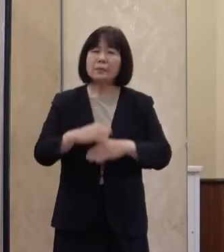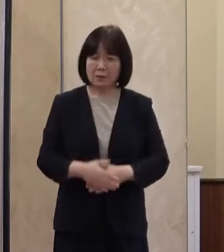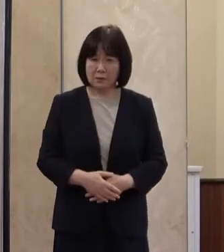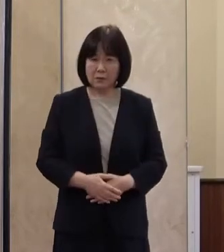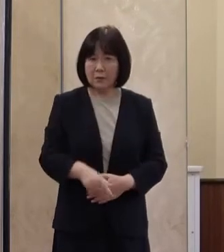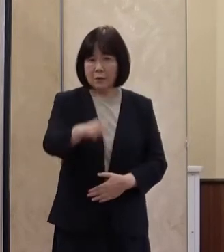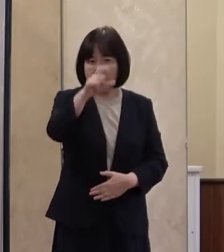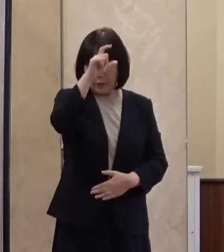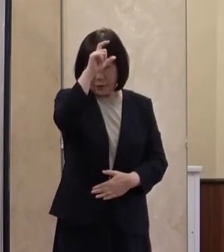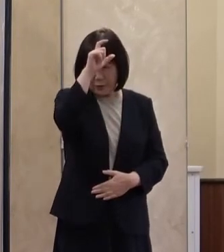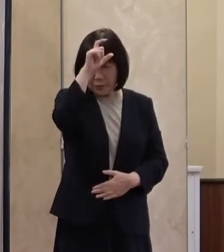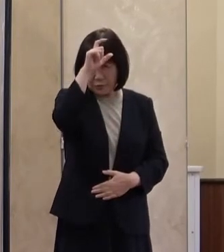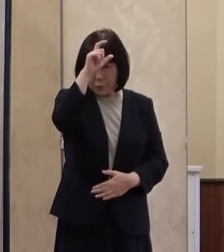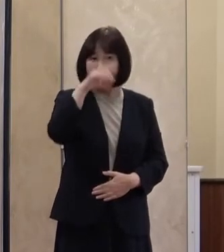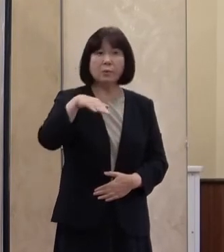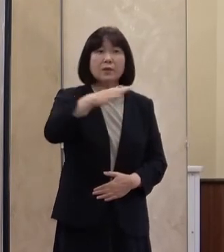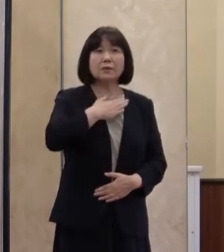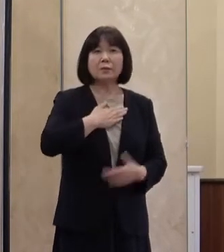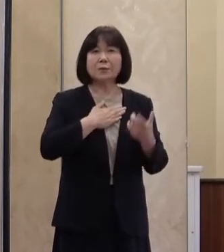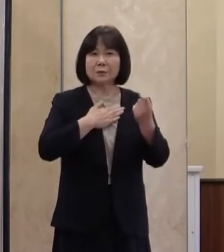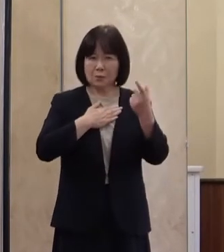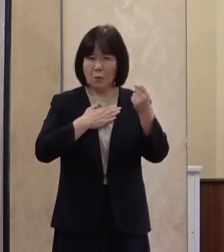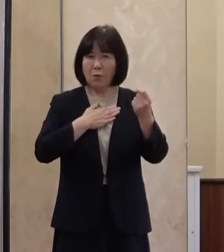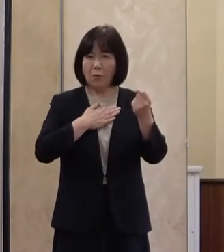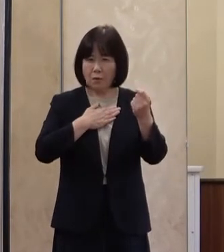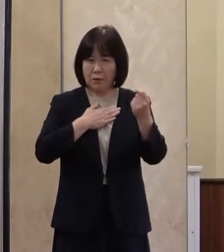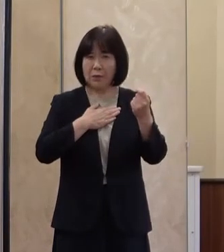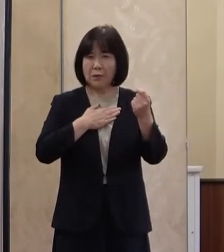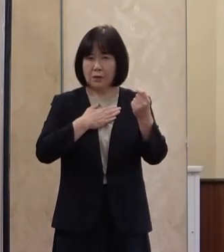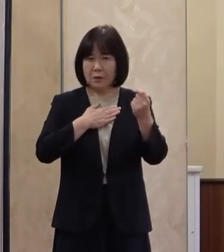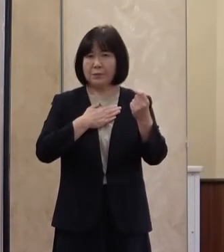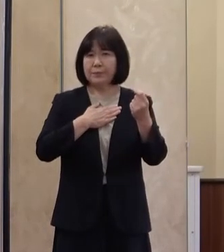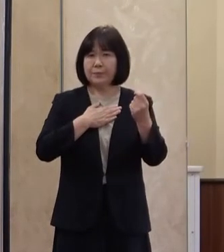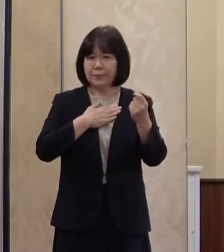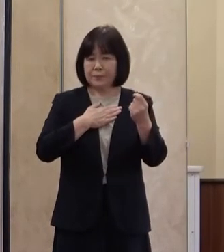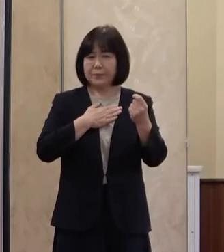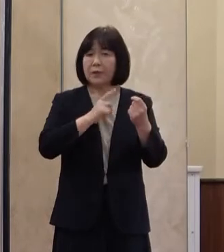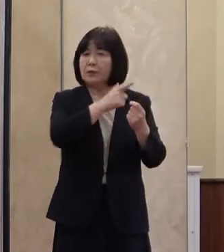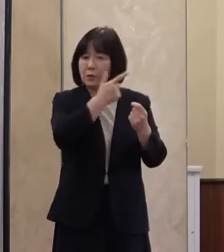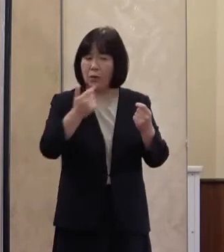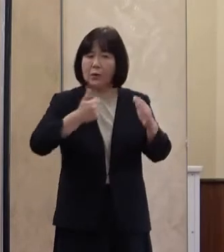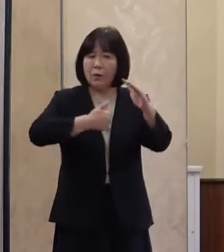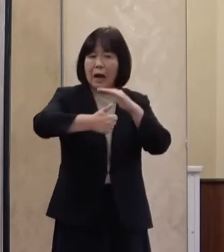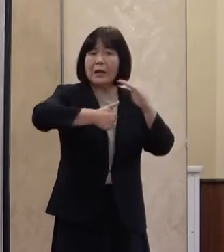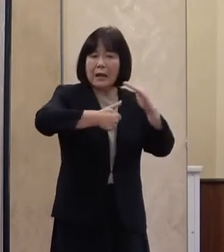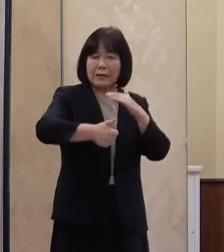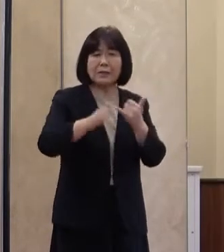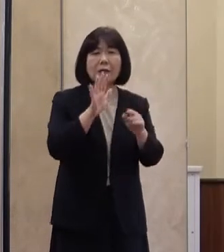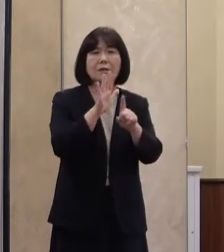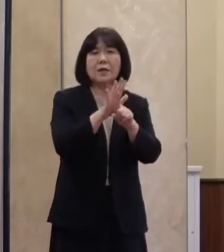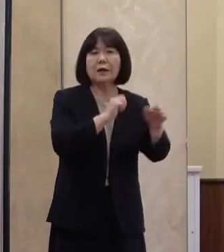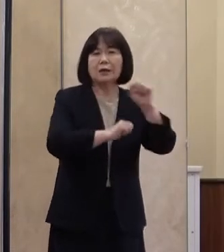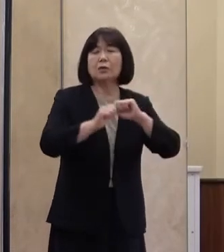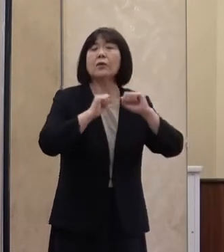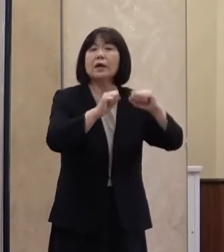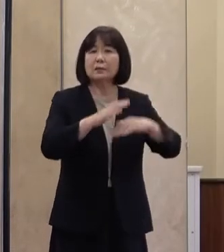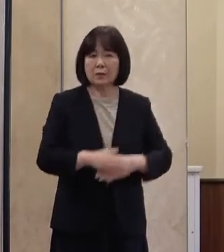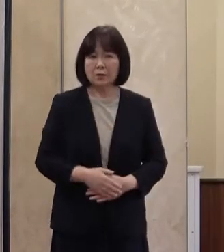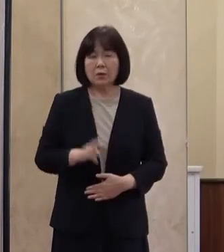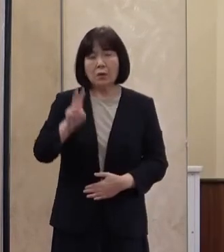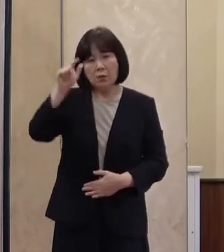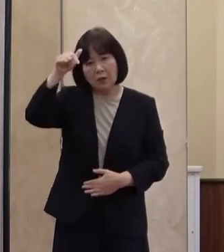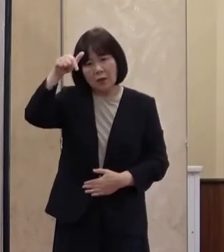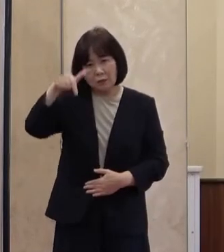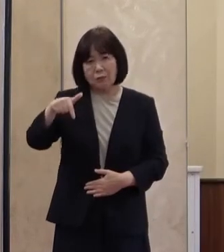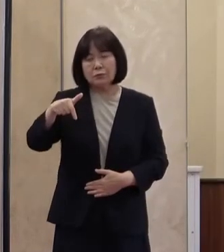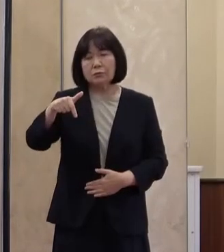だって皆さんご承知の通り、被災地だったらもう派遣して支援活動をするわけで、警察これはもう大阪府が持ってい